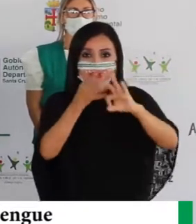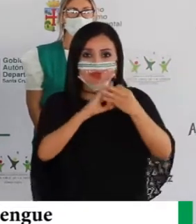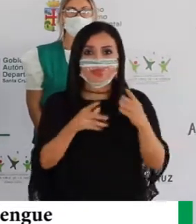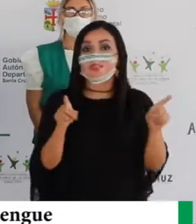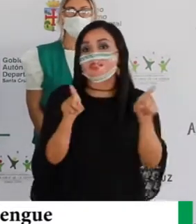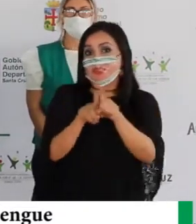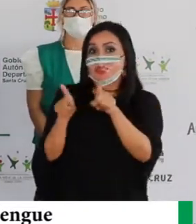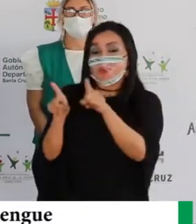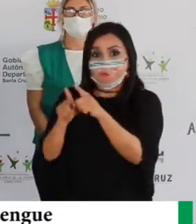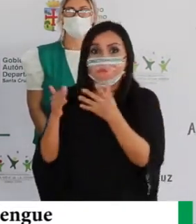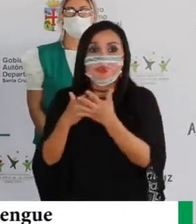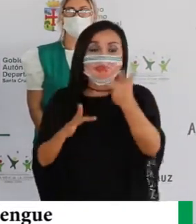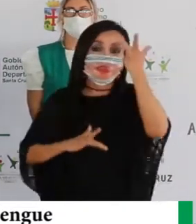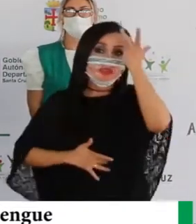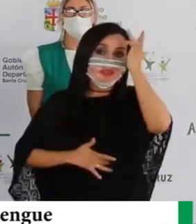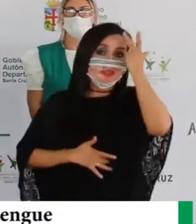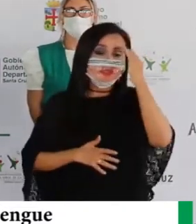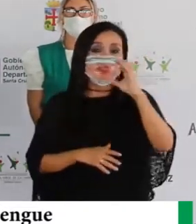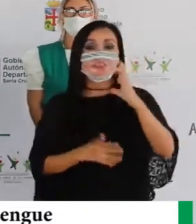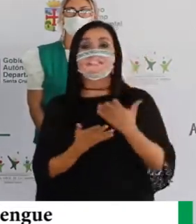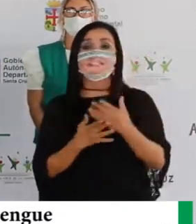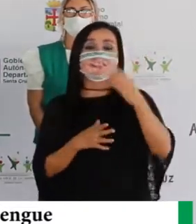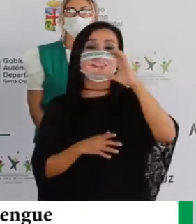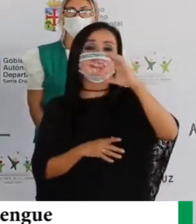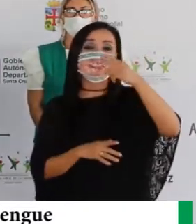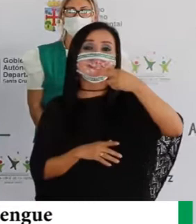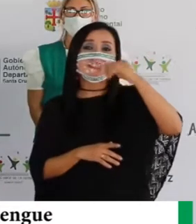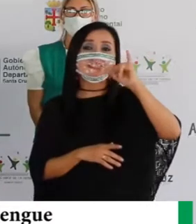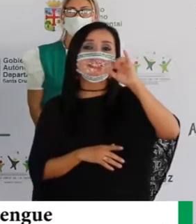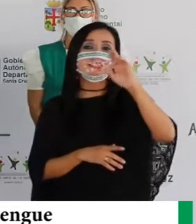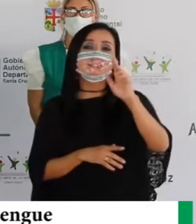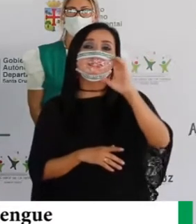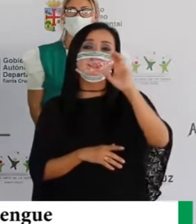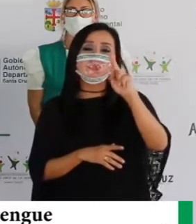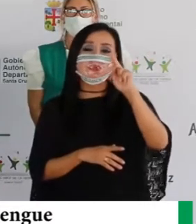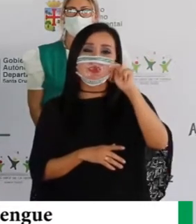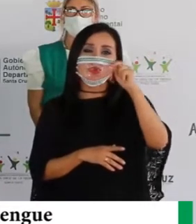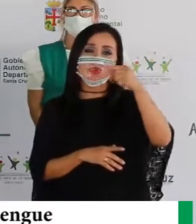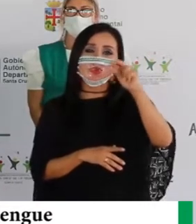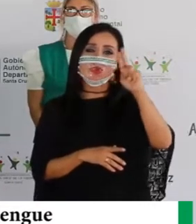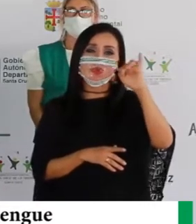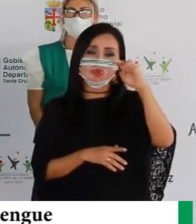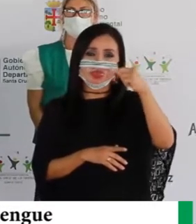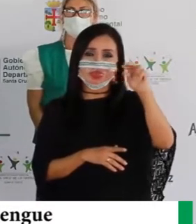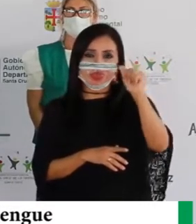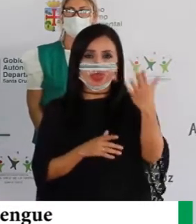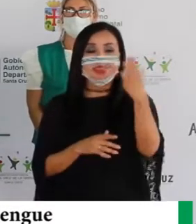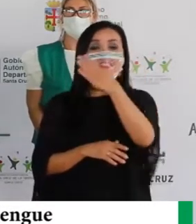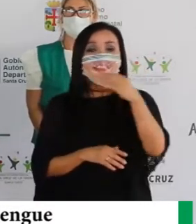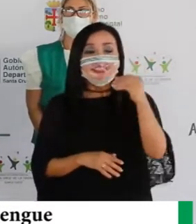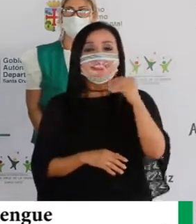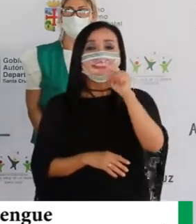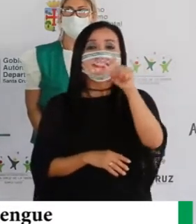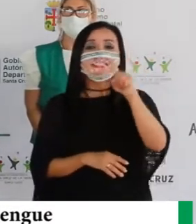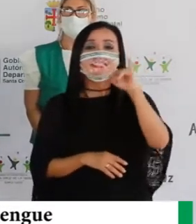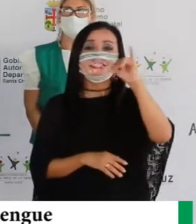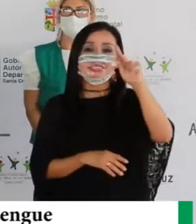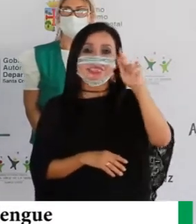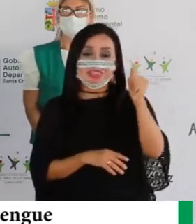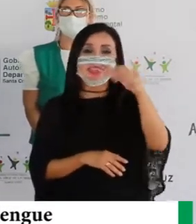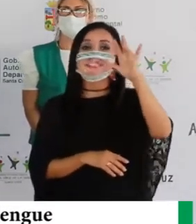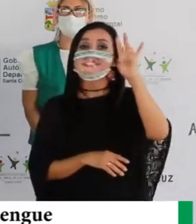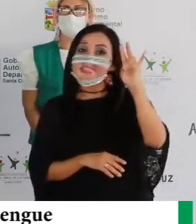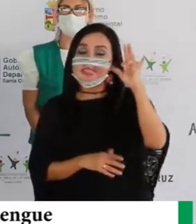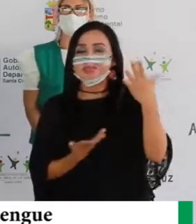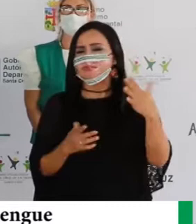También tuvimos la enfermedad de la chikungunya, 32 casos, y por la enfermedad de Zika, 7 casos. Esto en